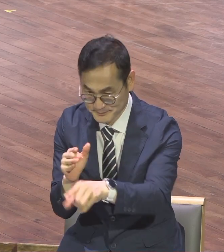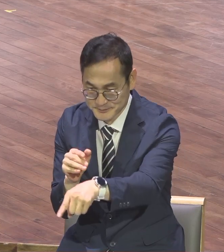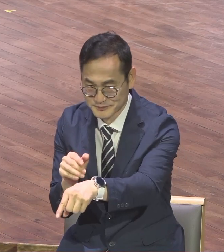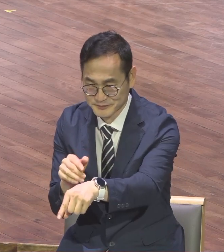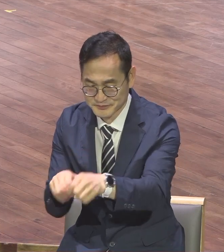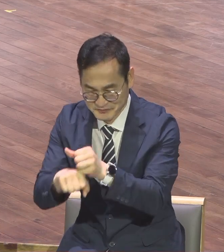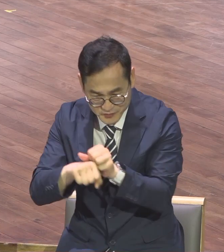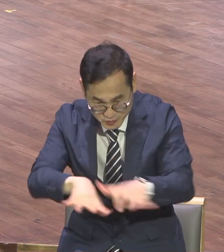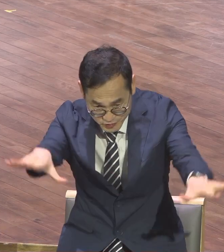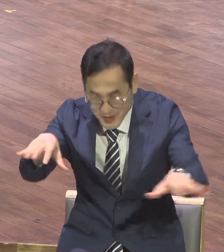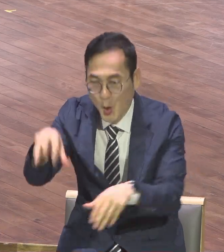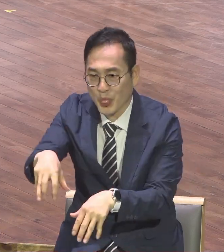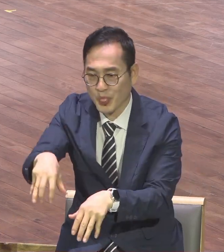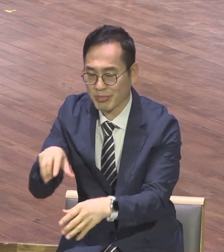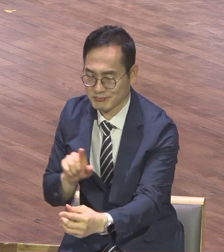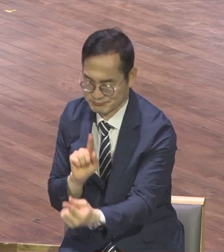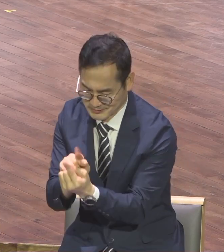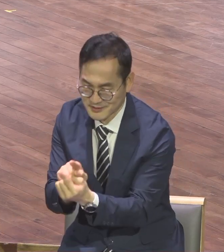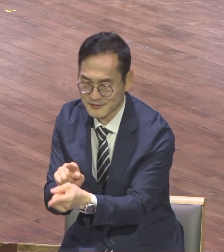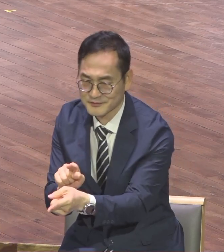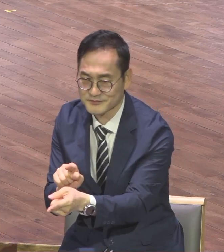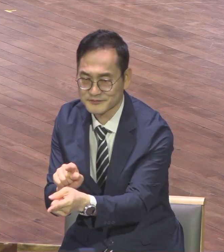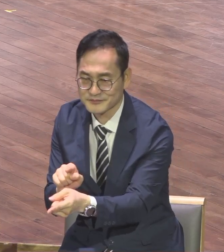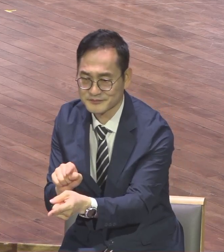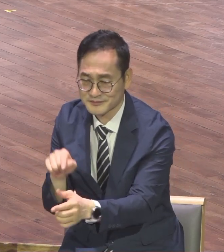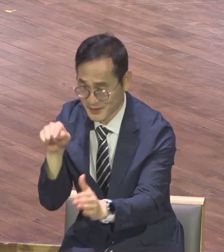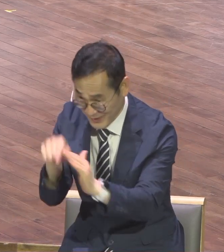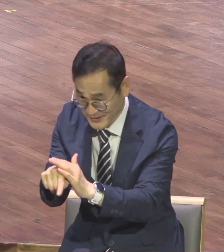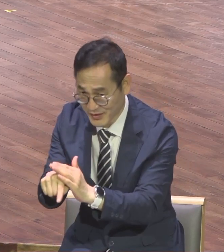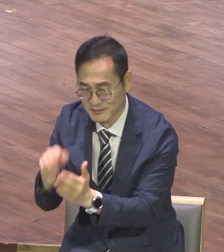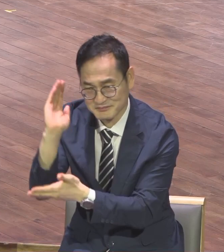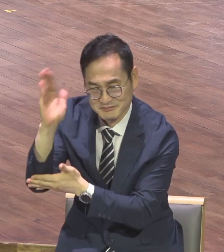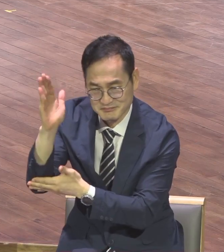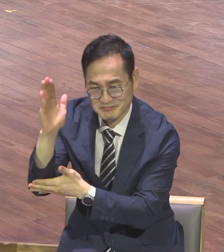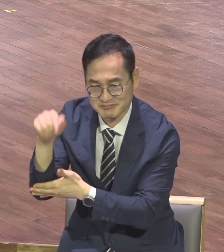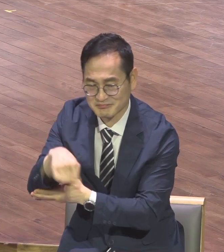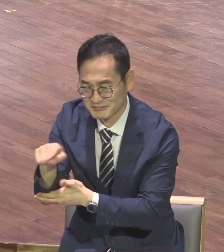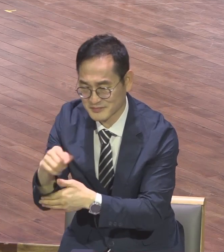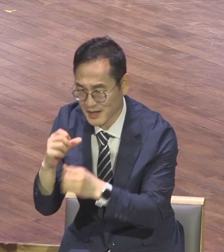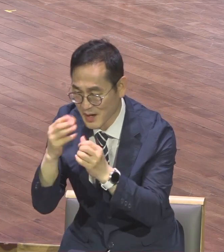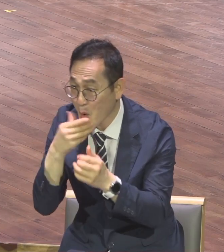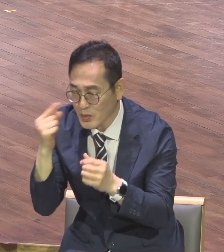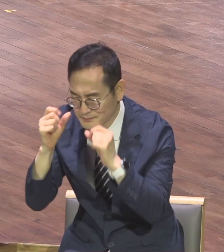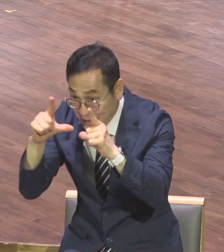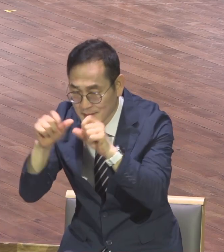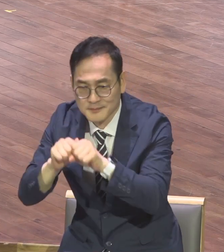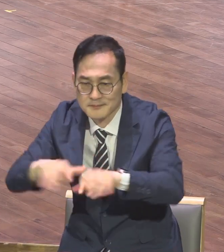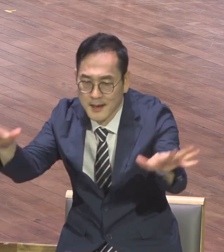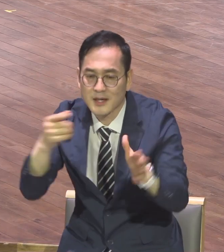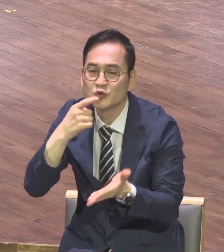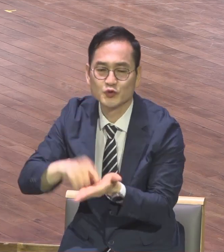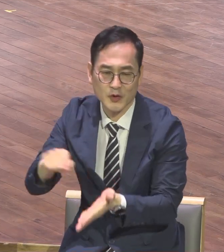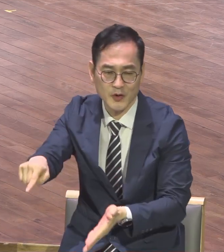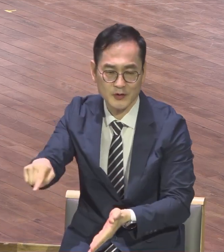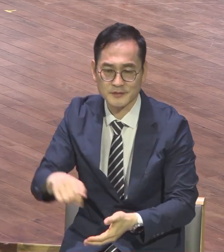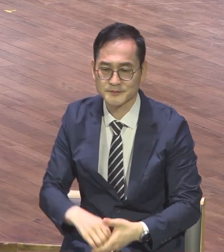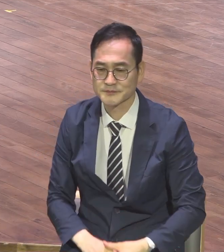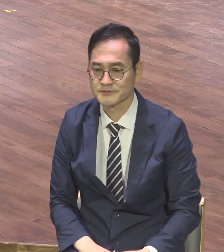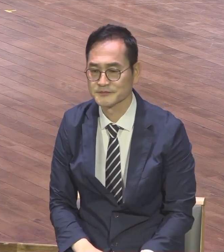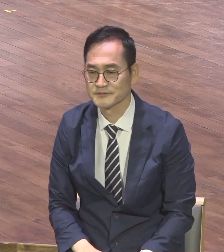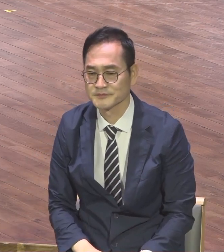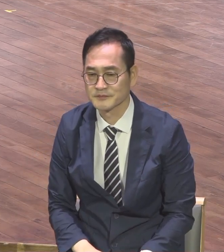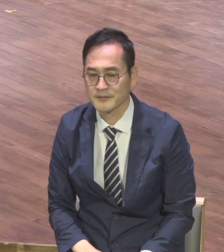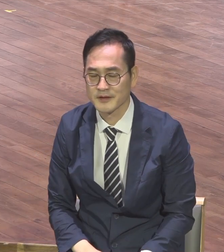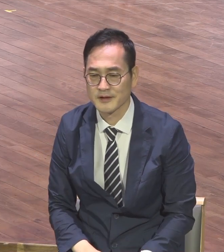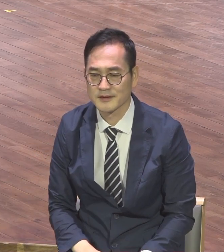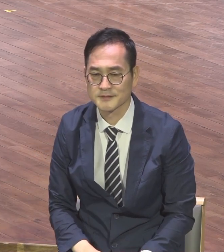있었던 조건을 10분 그렇게 발휘를 그렇게 활용했습니다. 우리가 237 선교를 위한 시스템을 구축하고 이제